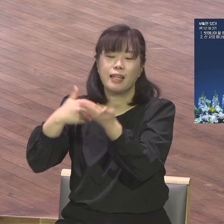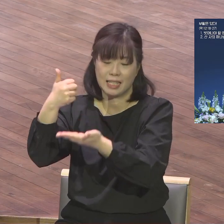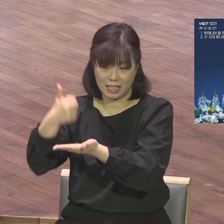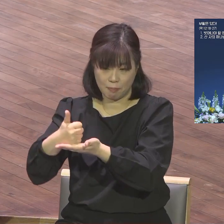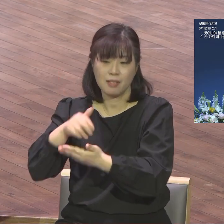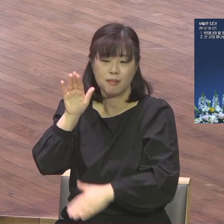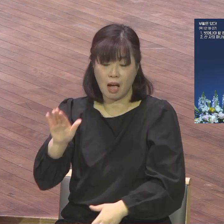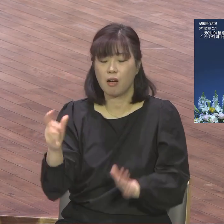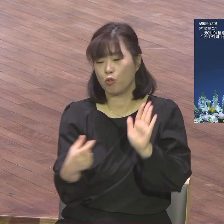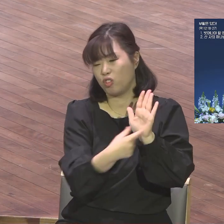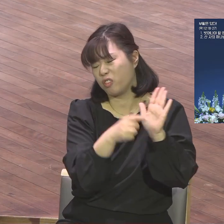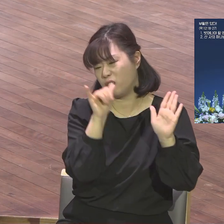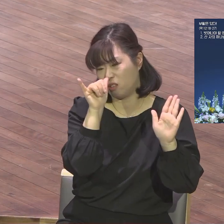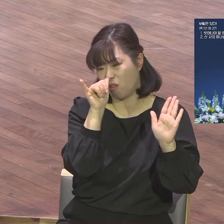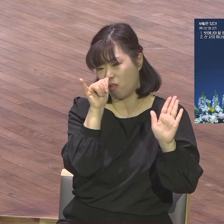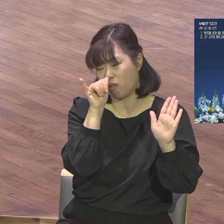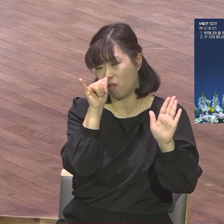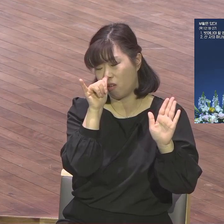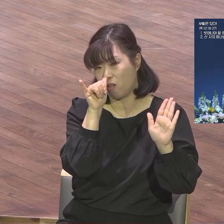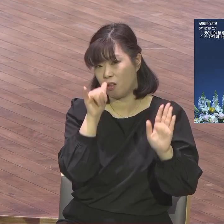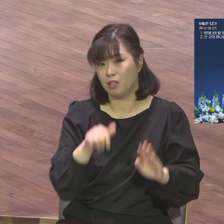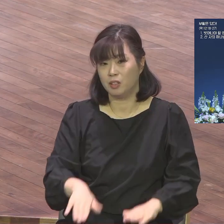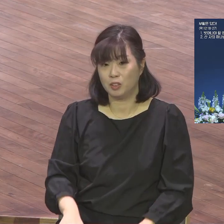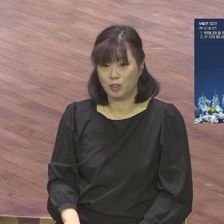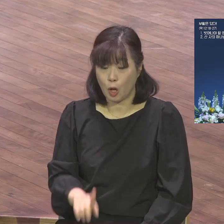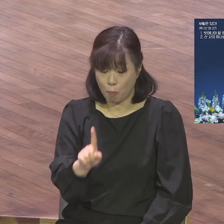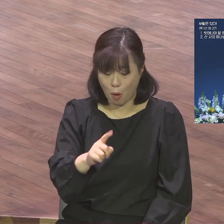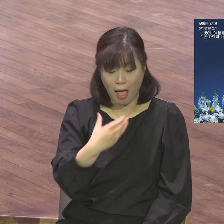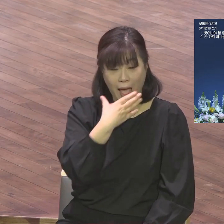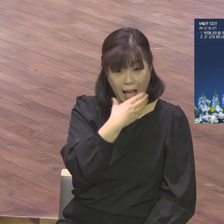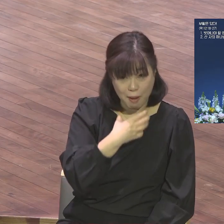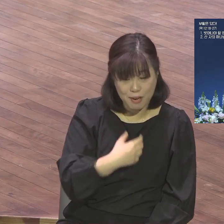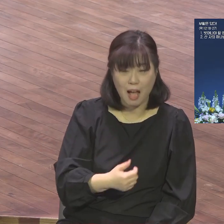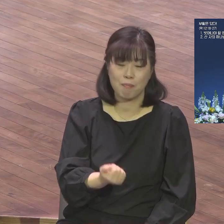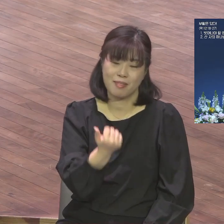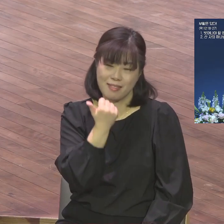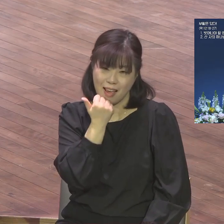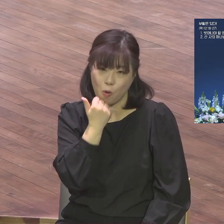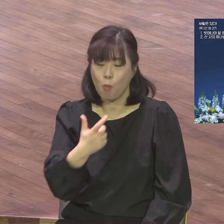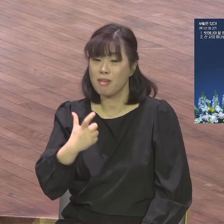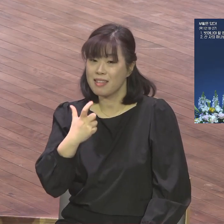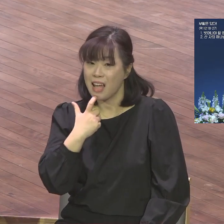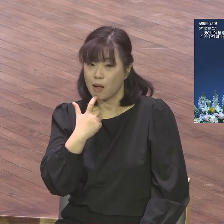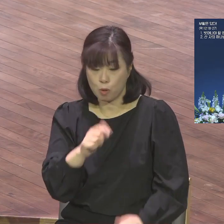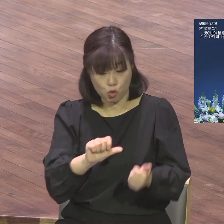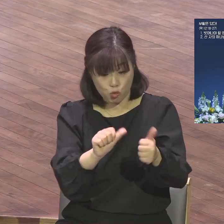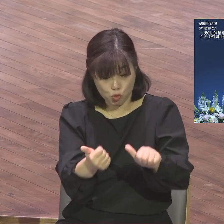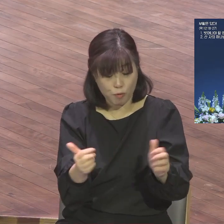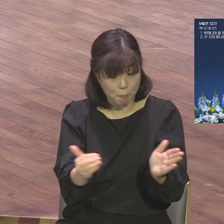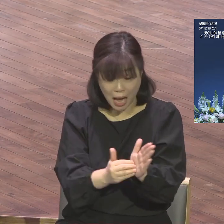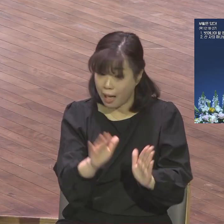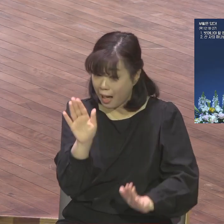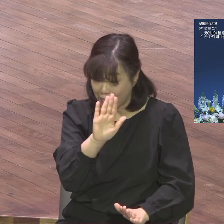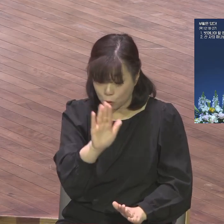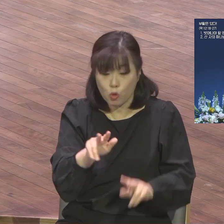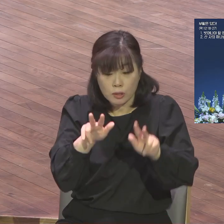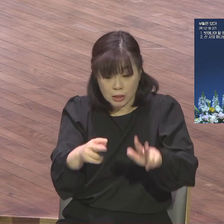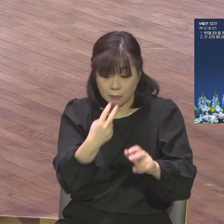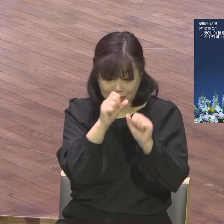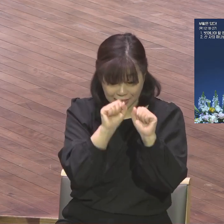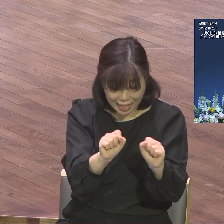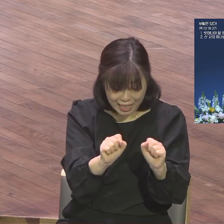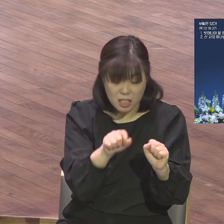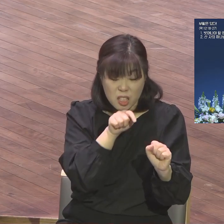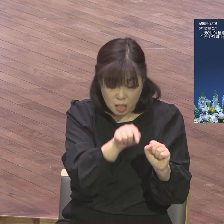아브라함과 이삭과 이 야곱은 죽은 것이 아니라 이 아브라함과 이삭 야곱이 지금 살아있다. 그 살아있는